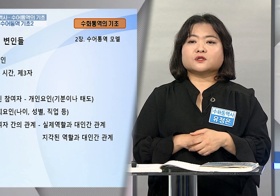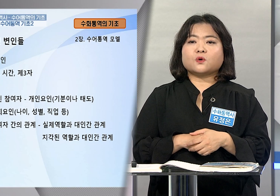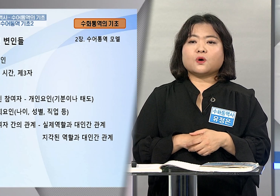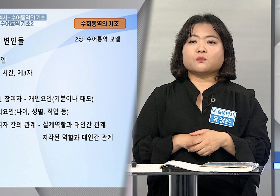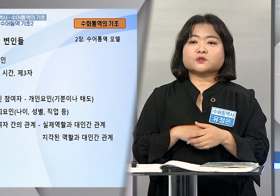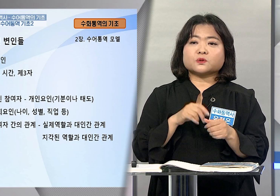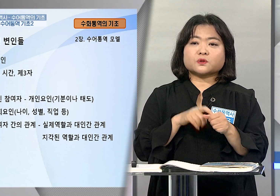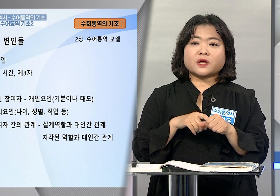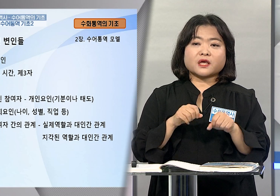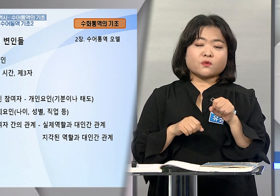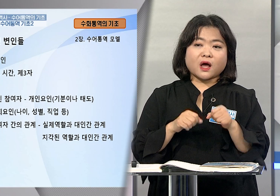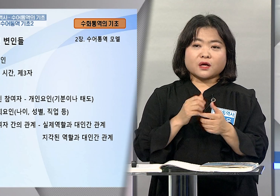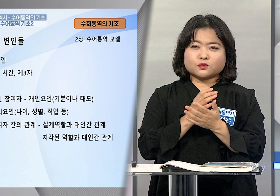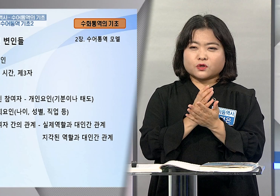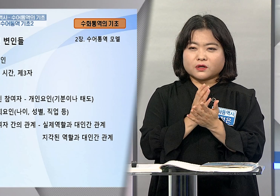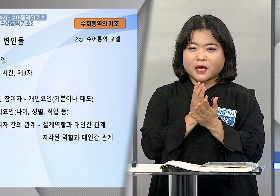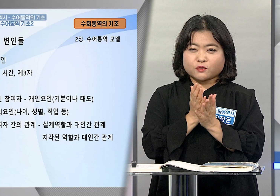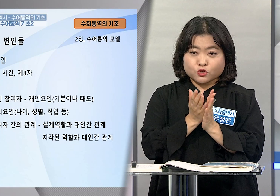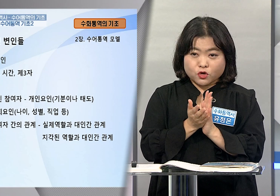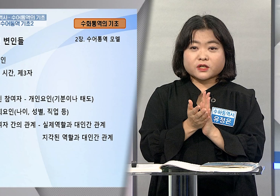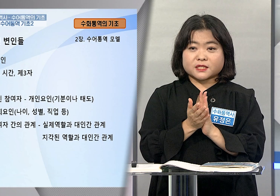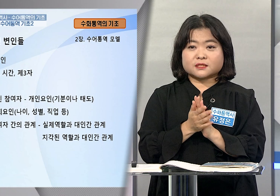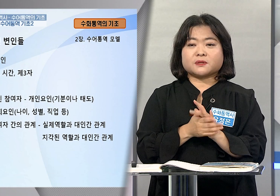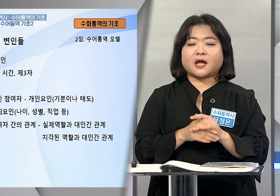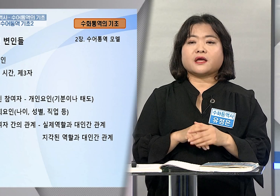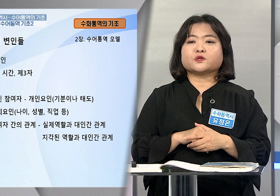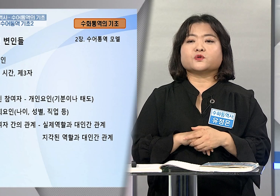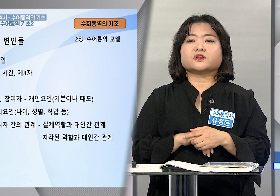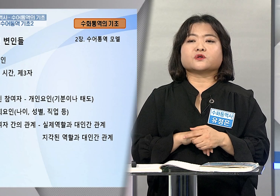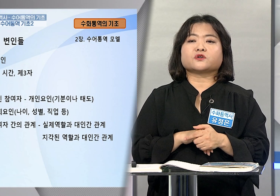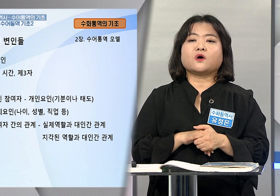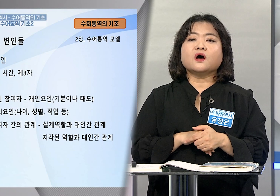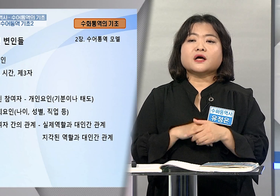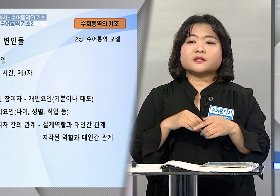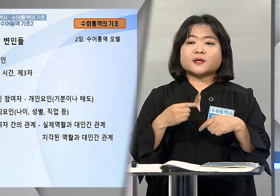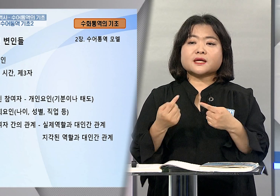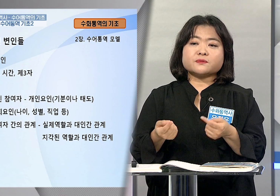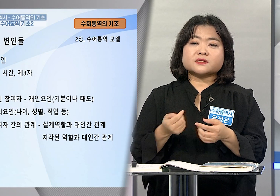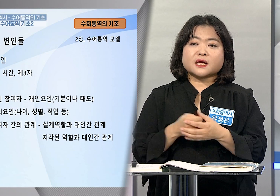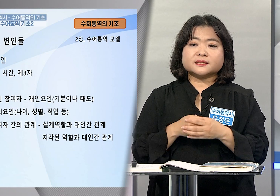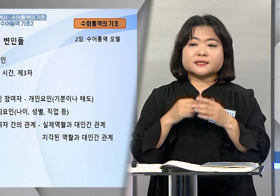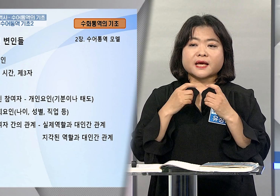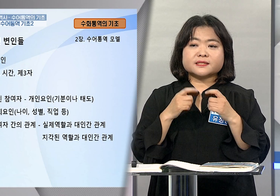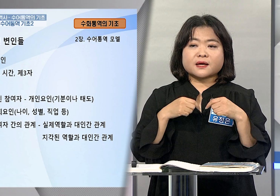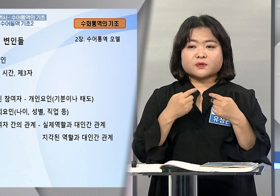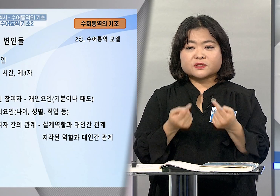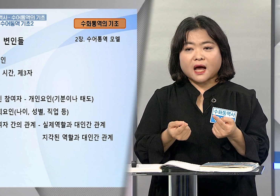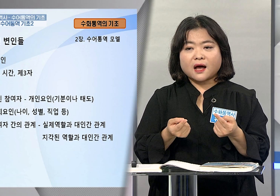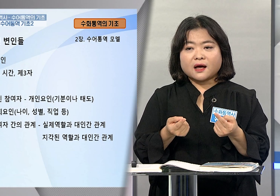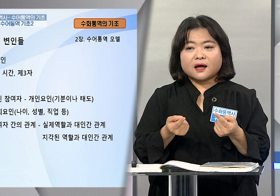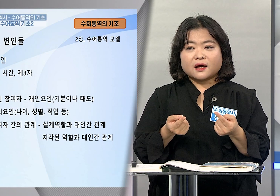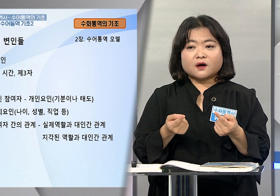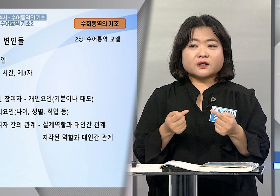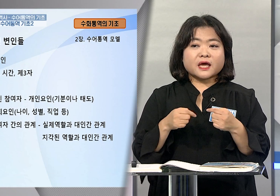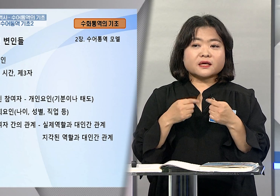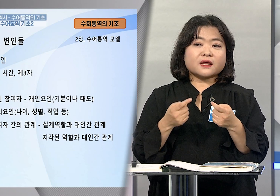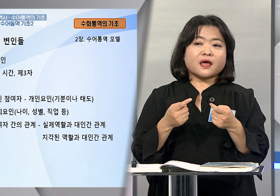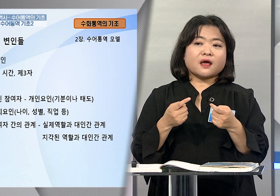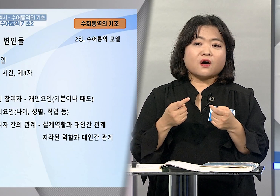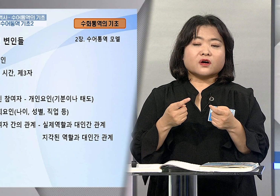그리고 목적으로는 행위와 유형, 행위 유형이 있습니다. 행위 유형이 있고요. 대화 참여자는 개인 참여자, 개인의